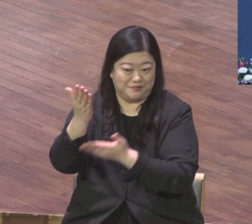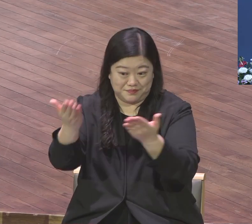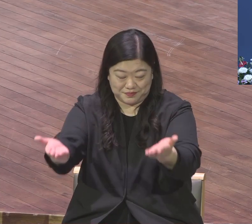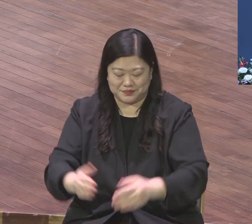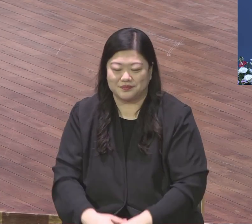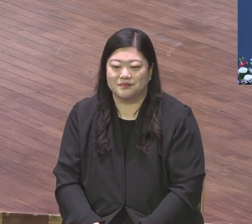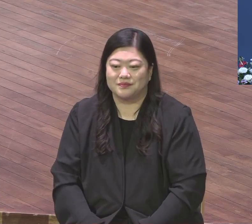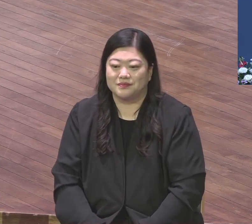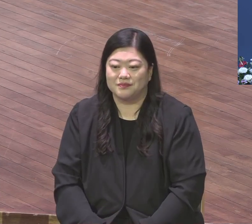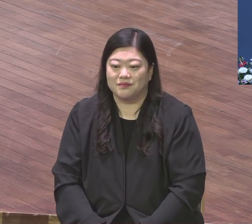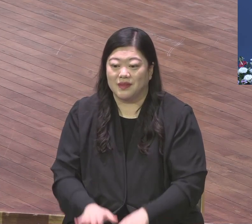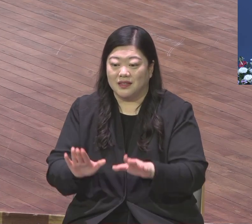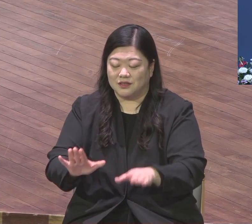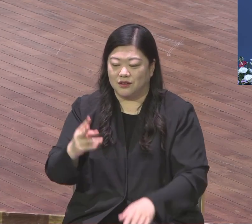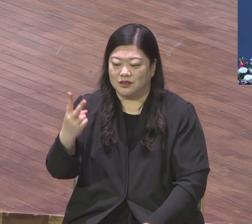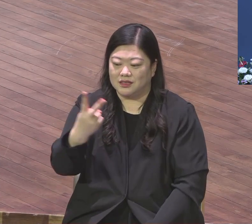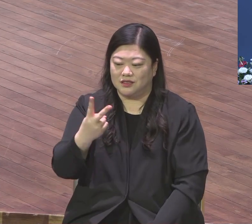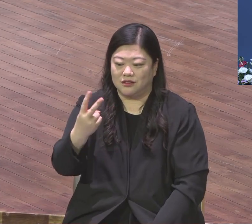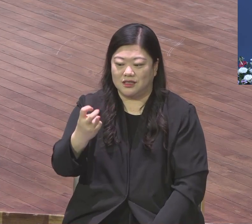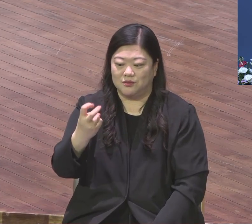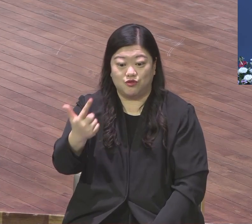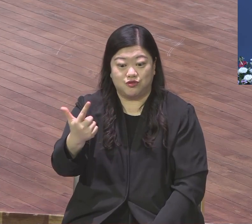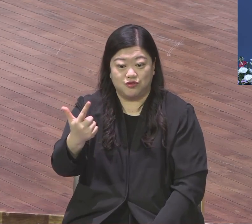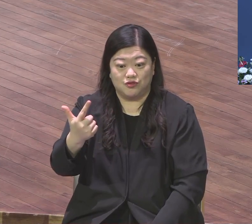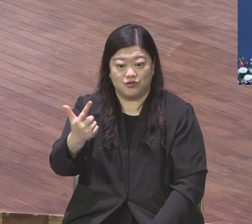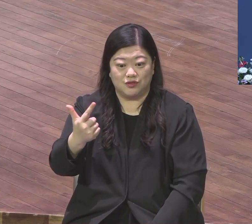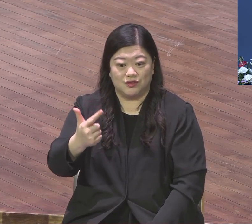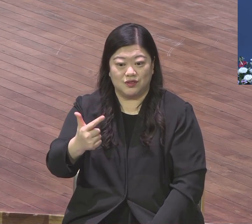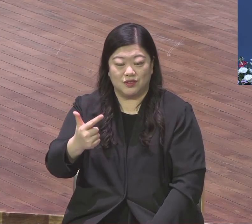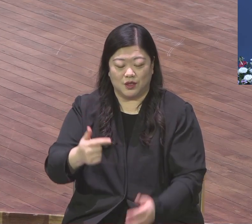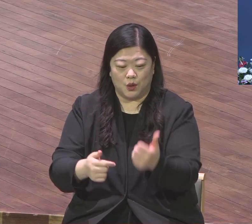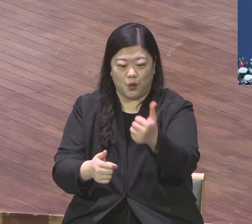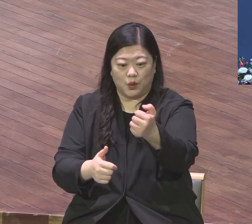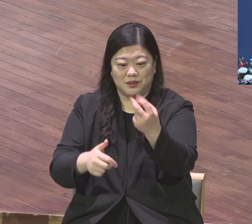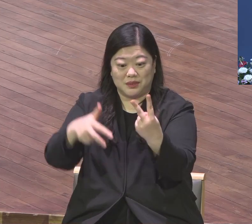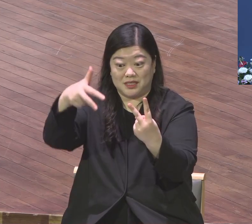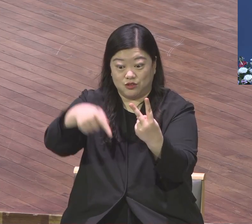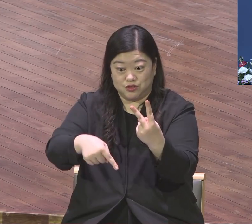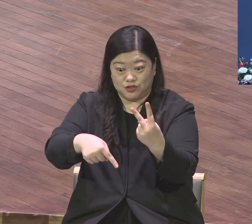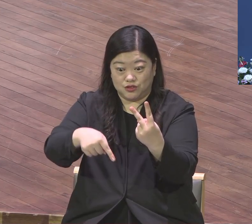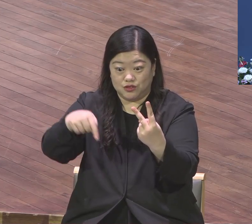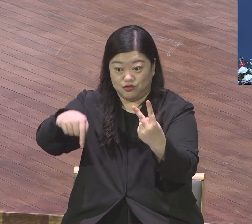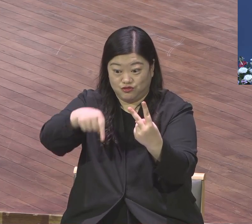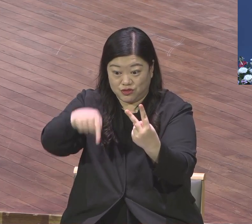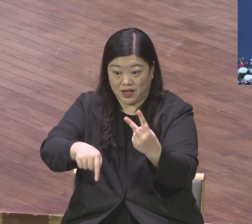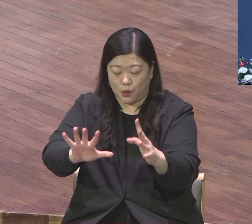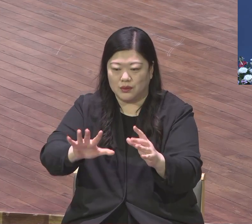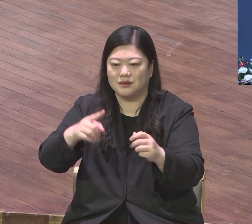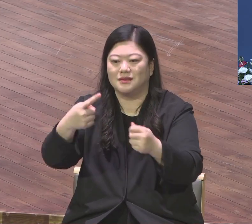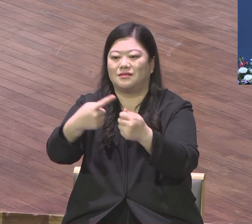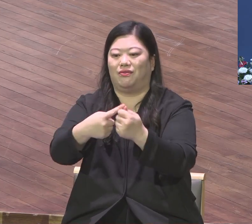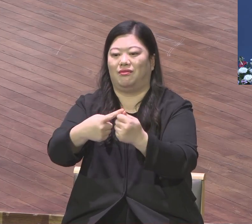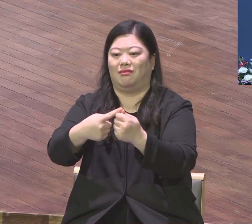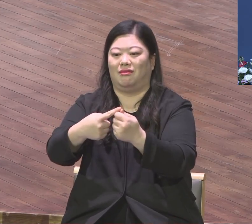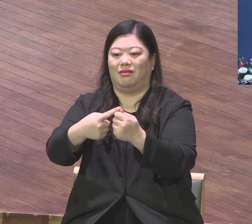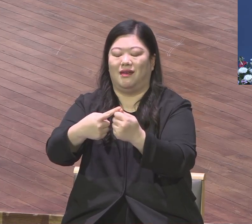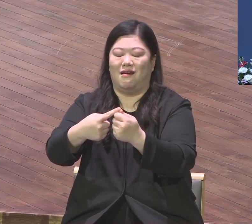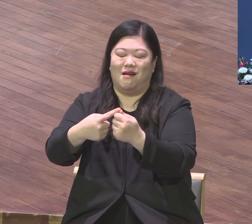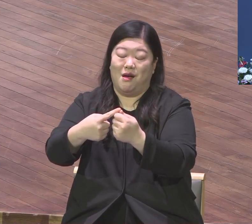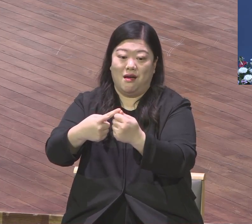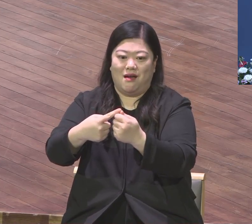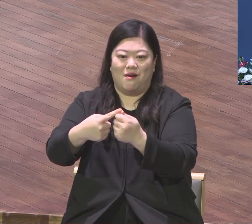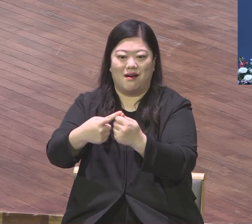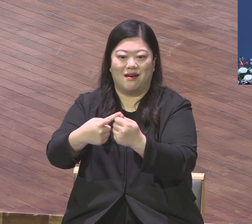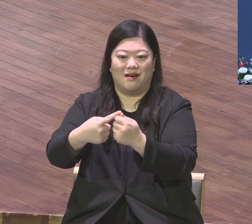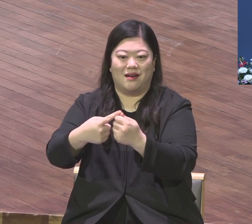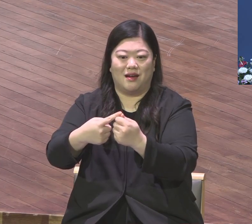2026년 새해 첫 번째 주일, 하나님께서 우리에게 주시는 말씀은 요한복음